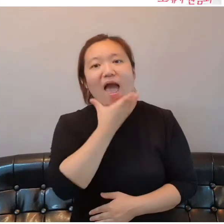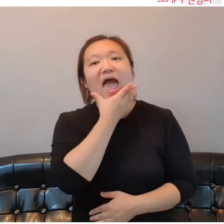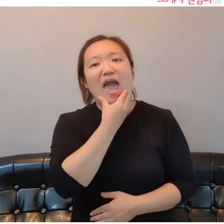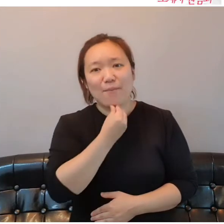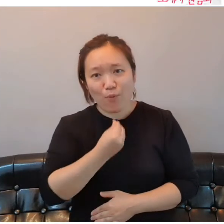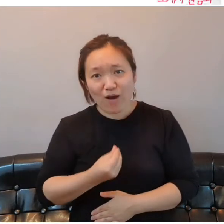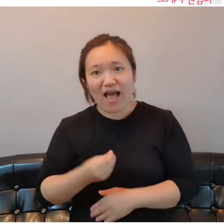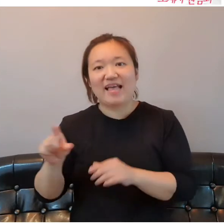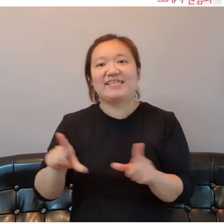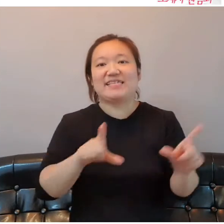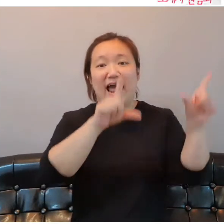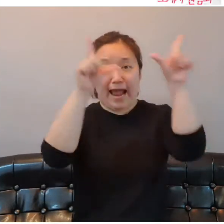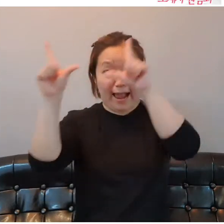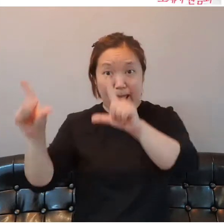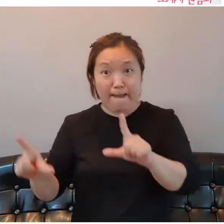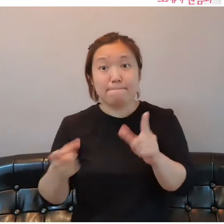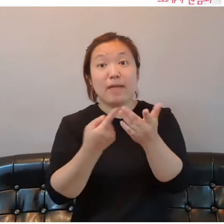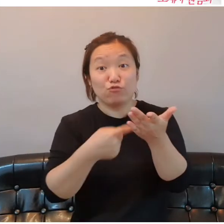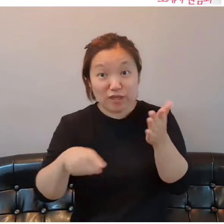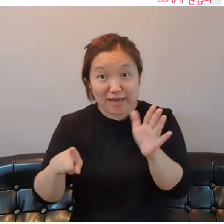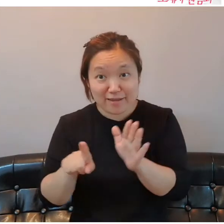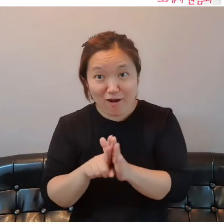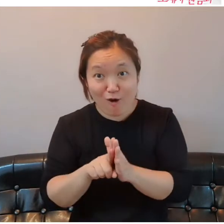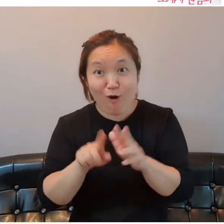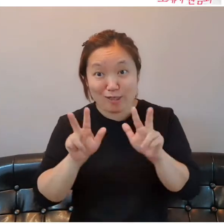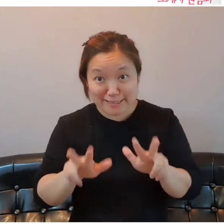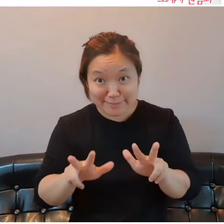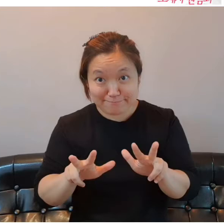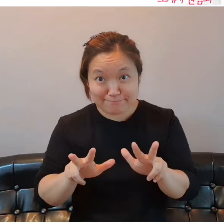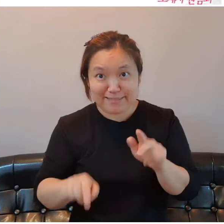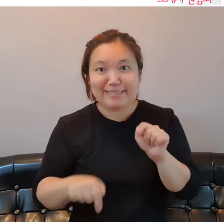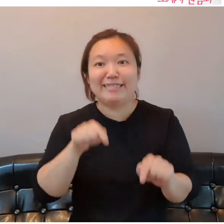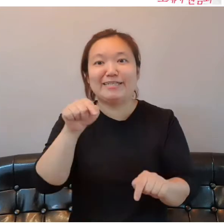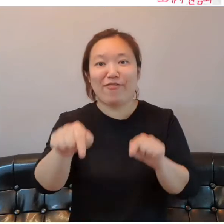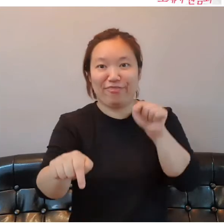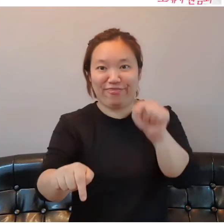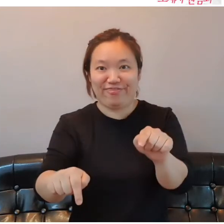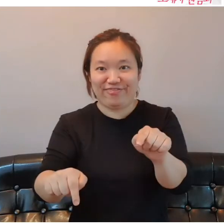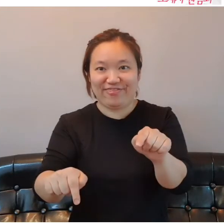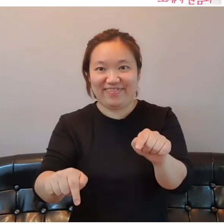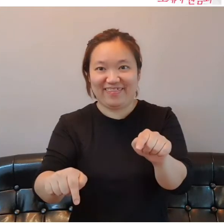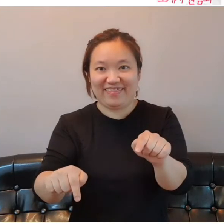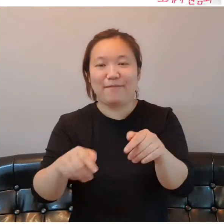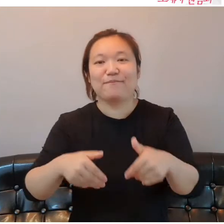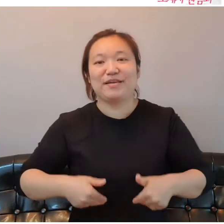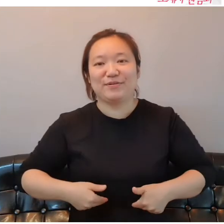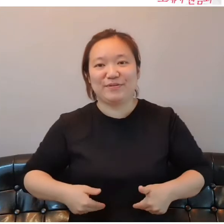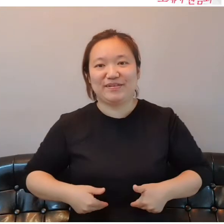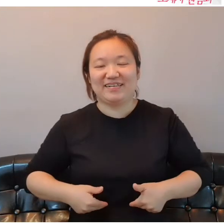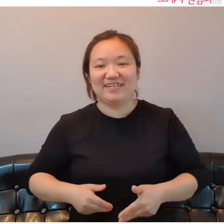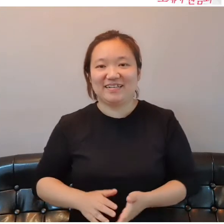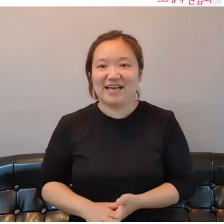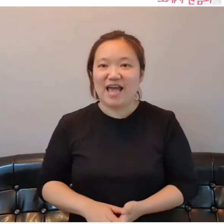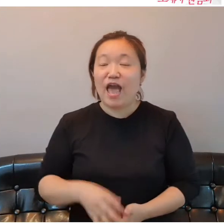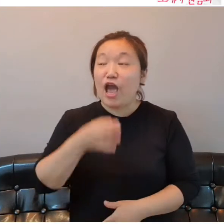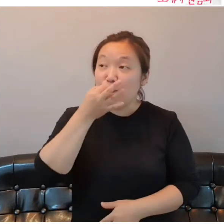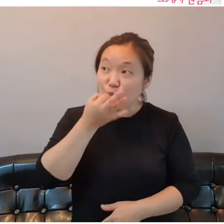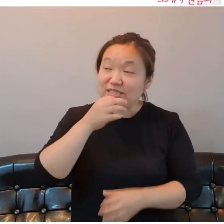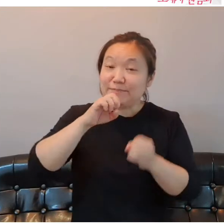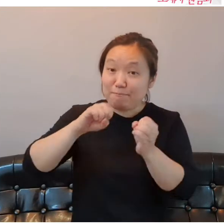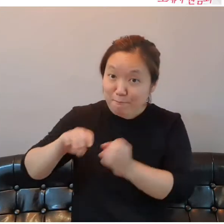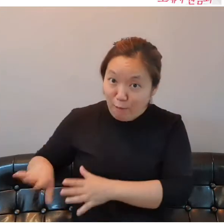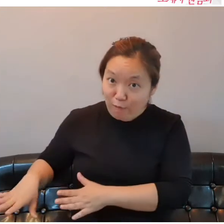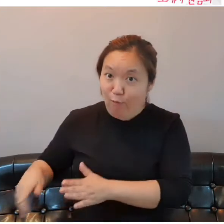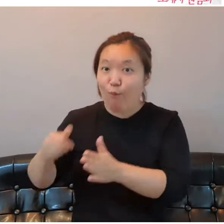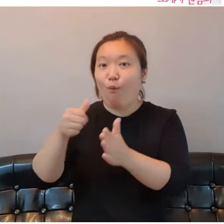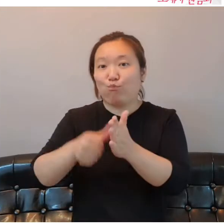미니멀 라이프를 실천해 보시는 것은 어떠실까요? 인생에서 우리는 모든 것을 사고 느껴보고 경험해